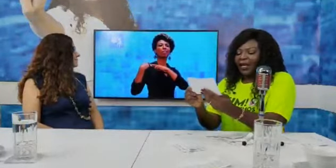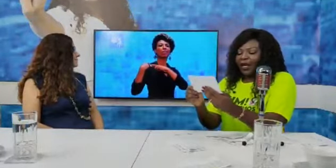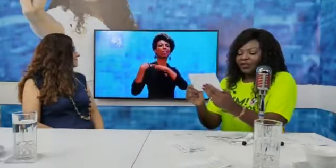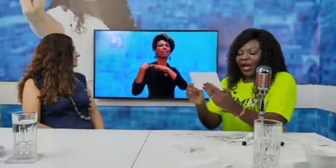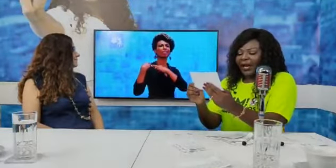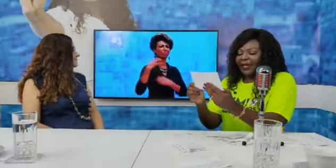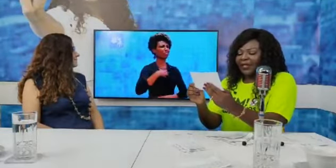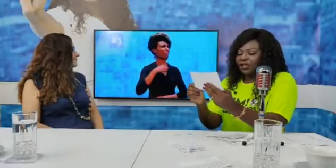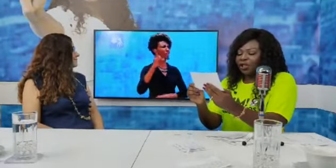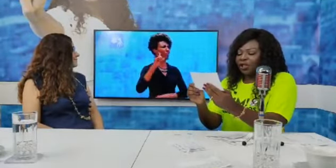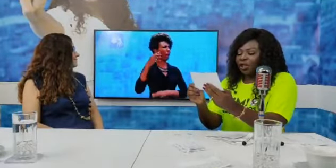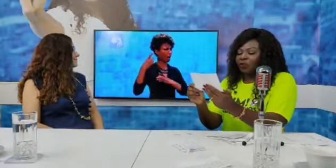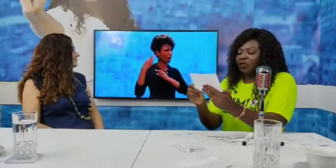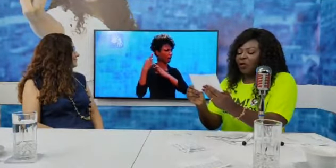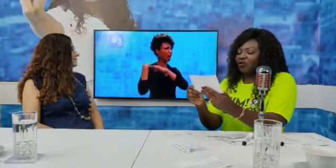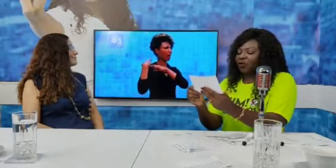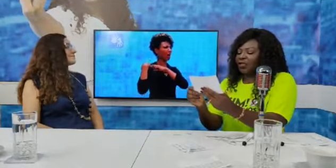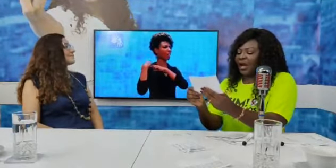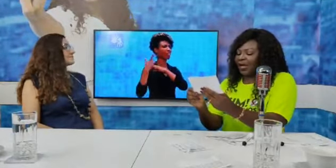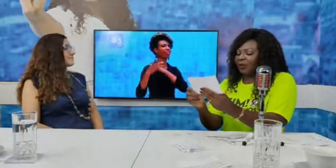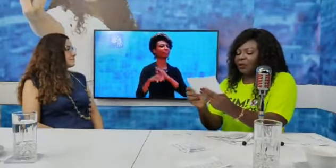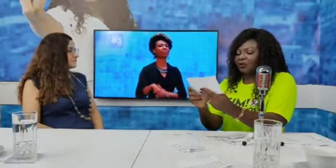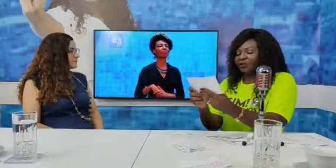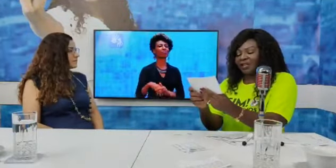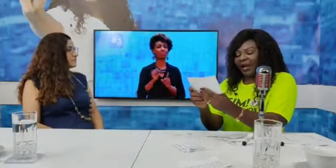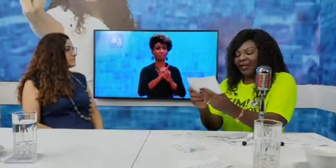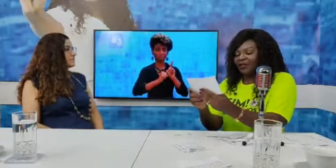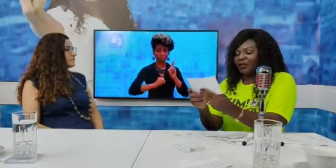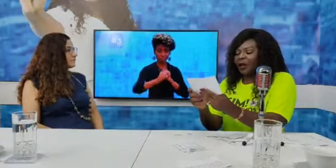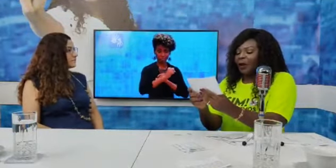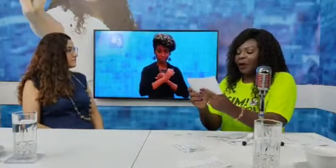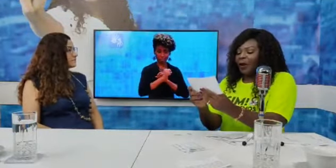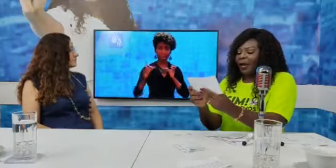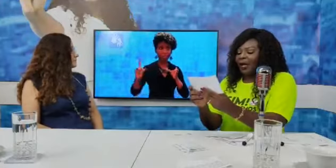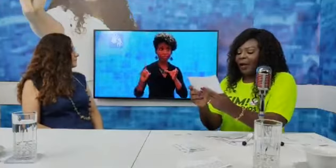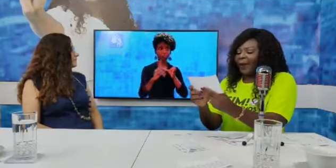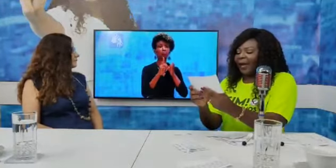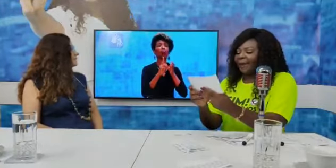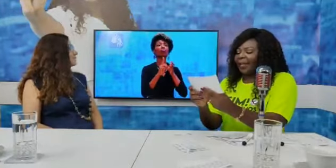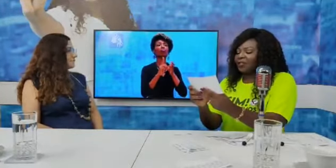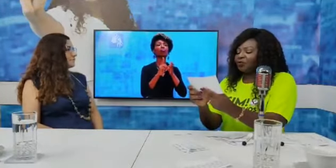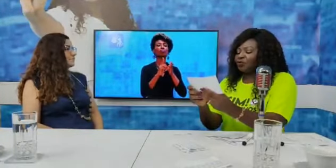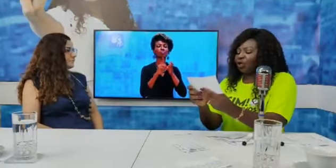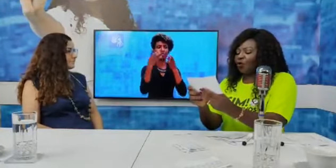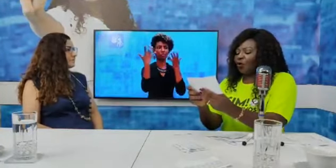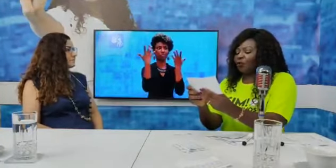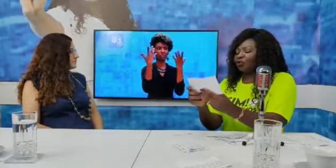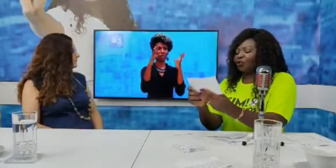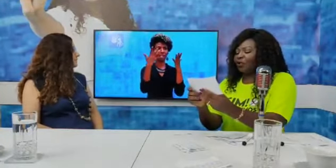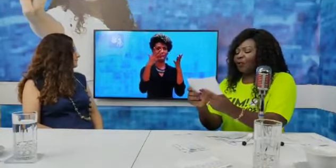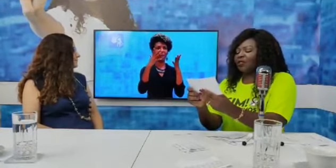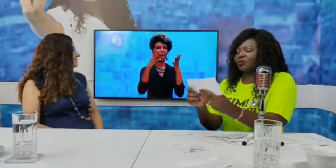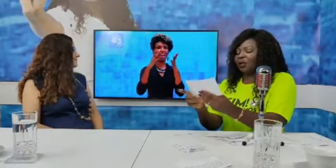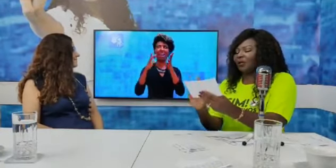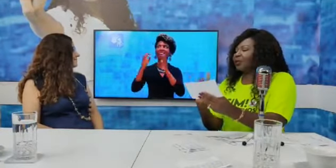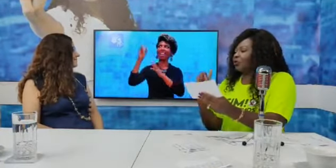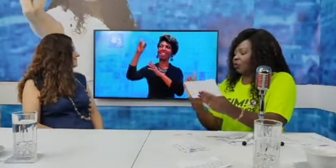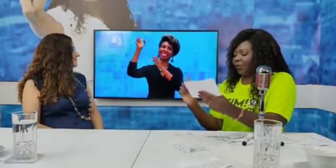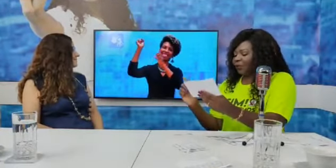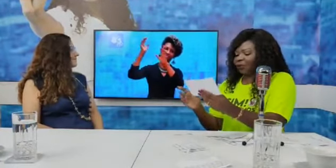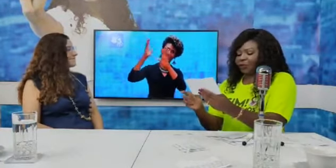tá? Jaqueline, inclusão sociais. Parabéns, que o Senhor continue